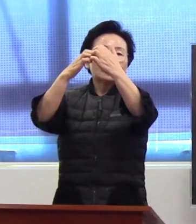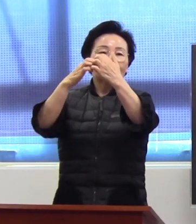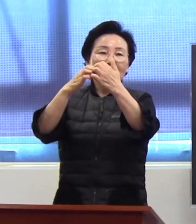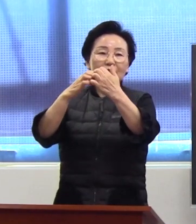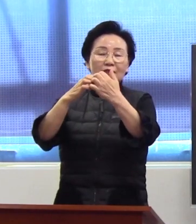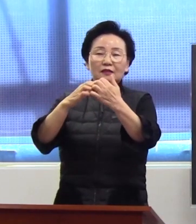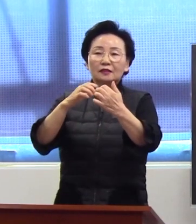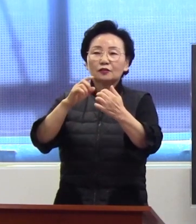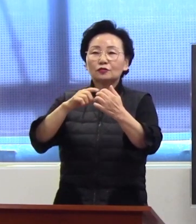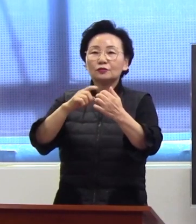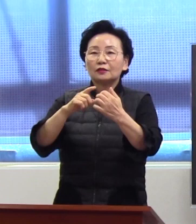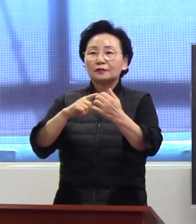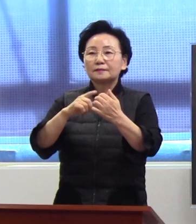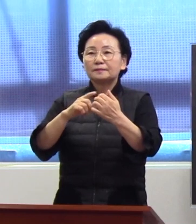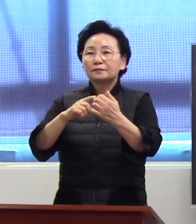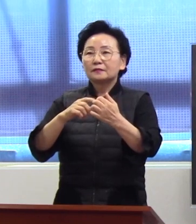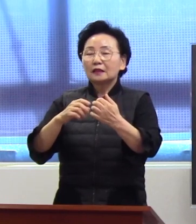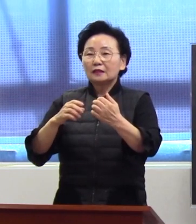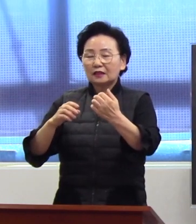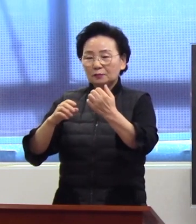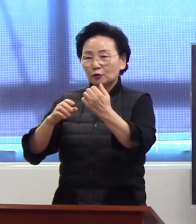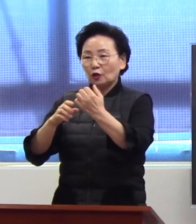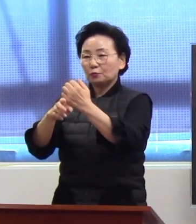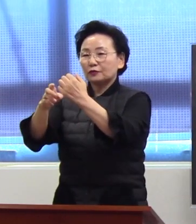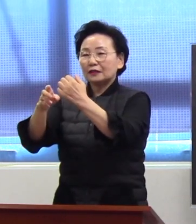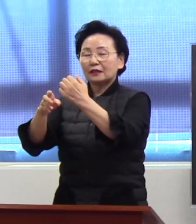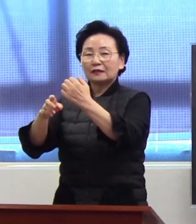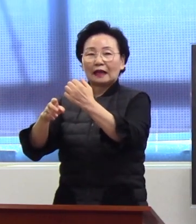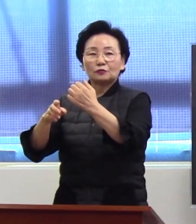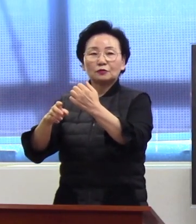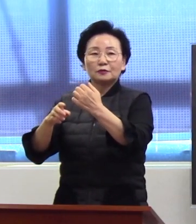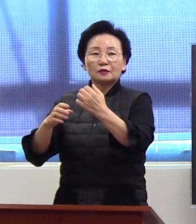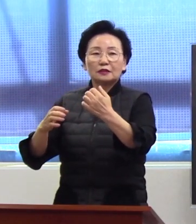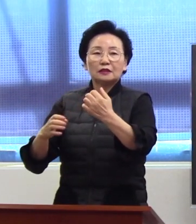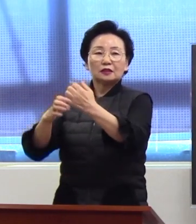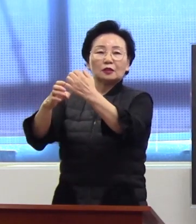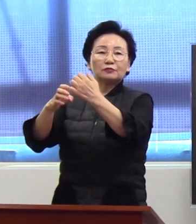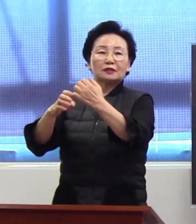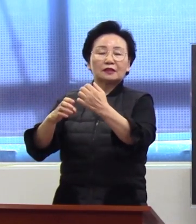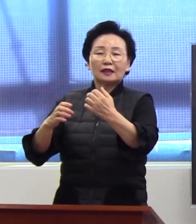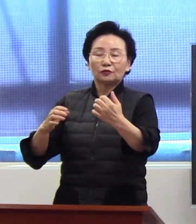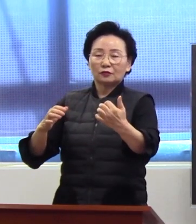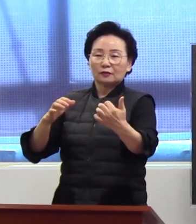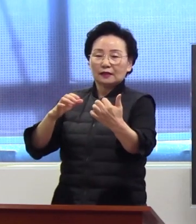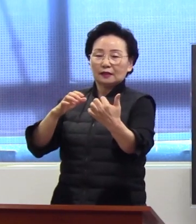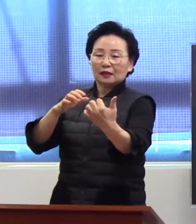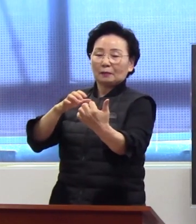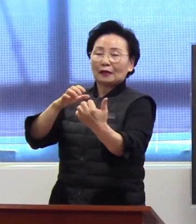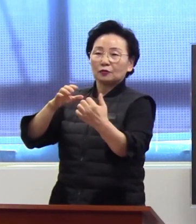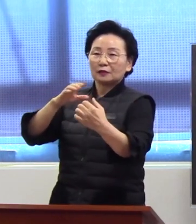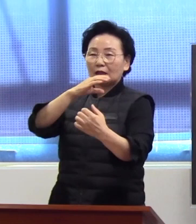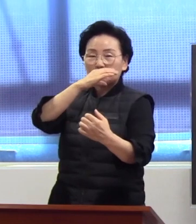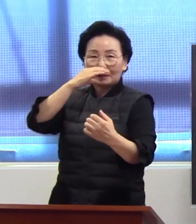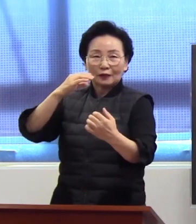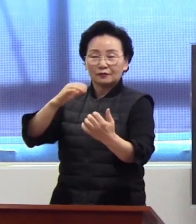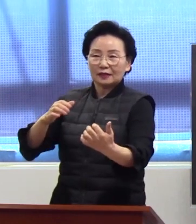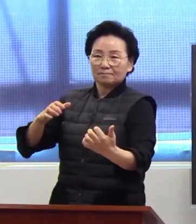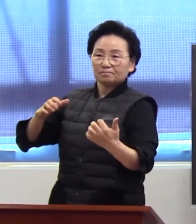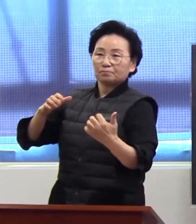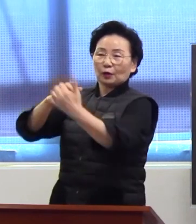교통사고가 나요. 그것도 이렇게 뭐 옆으로 이렇게 닿고 뭐 이렇게 부딪힌 게 아니고 이렇게 바로 그냥